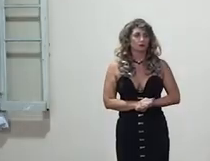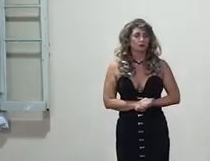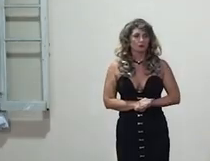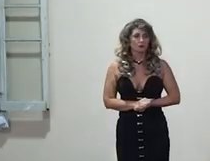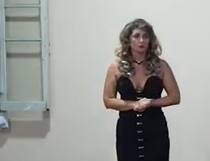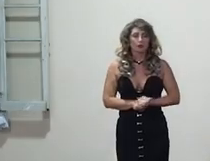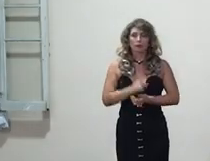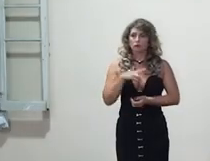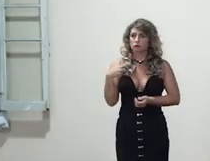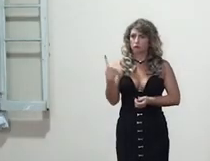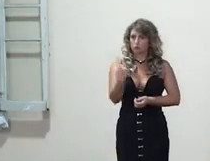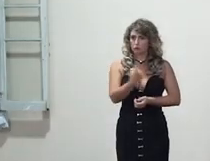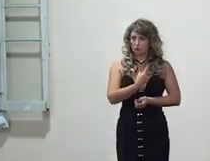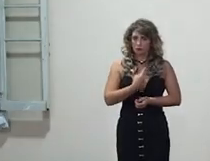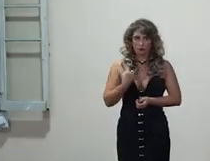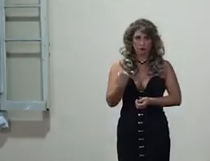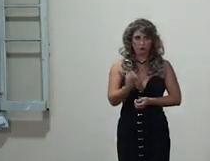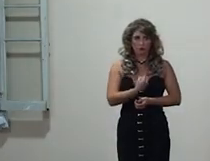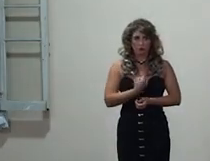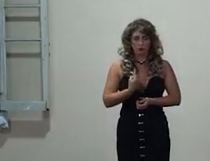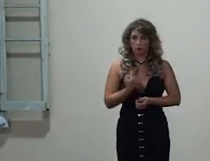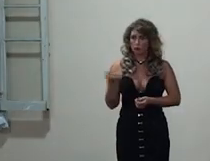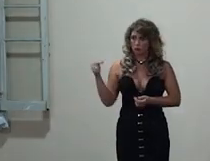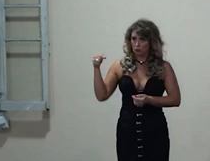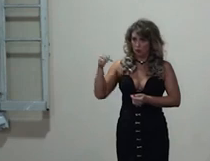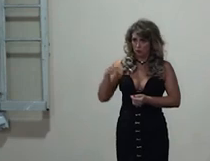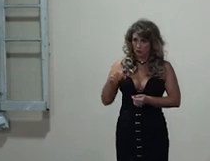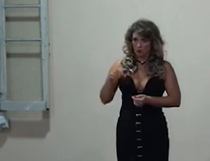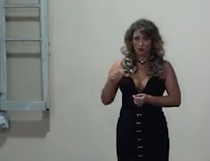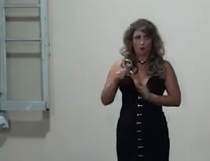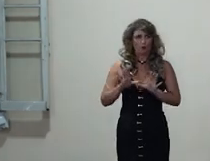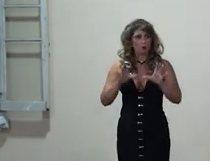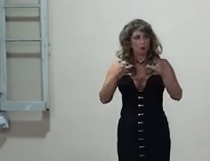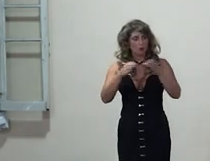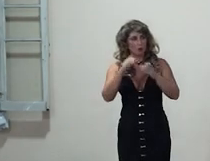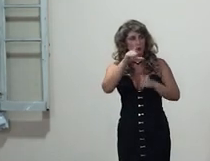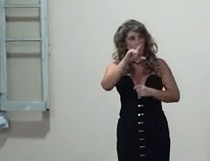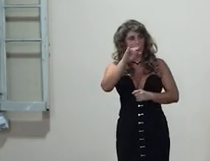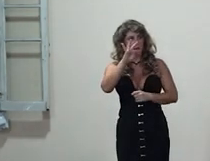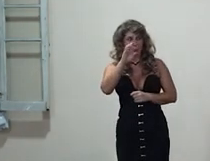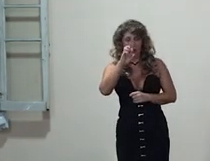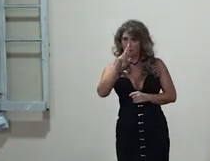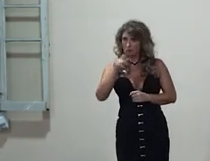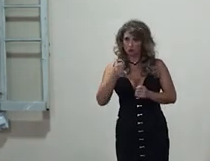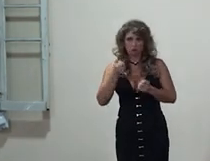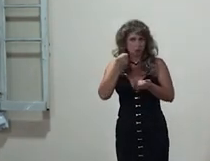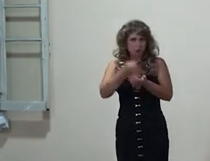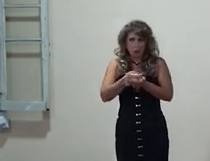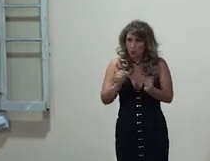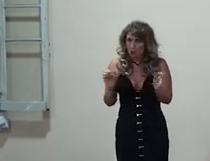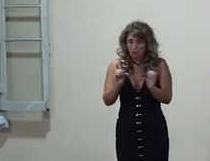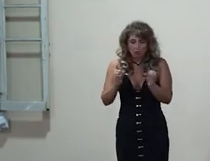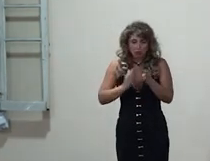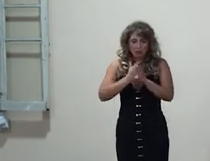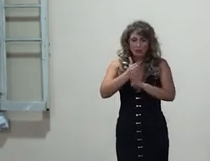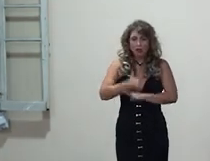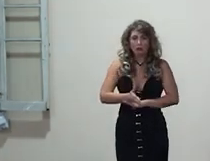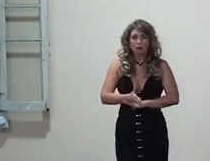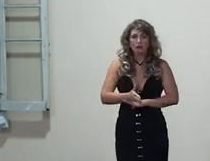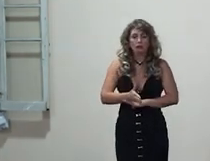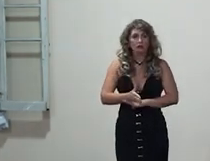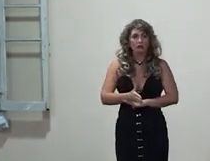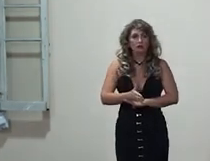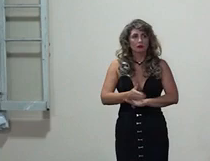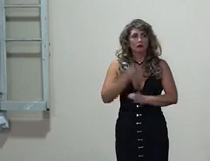E nós, aqui, o Clube Literário, não cobrou entrada, mas nós vamos